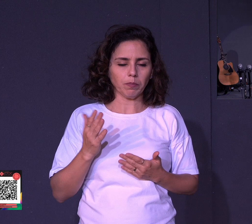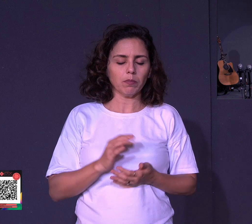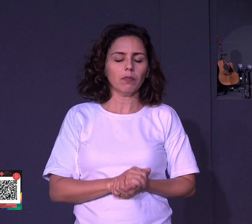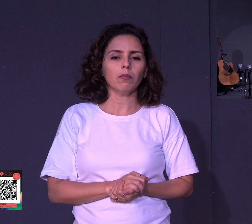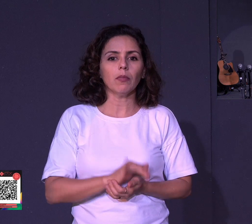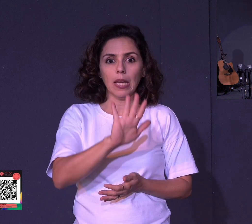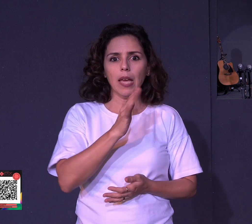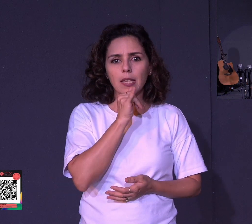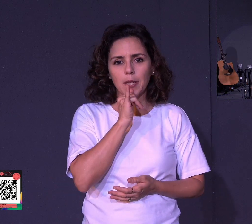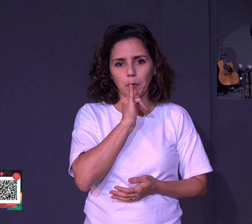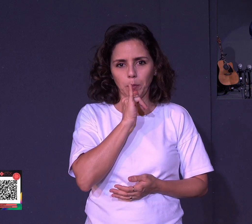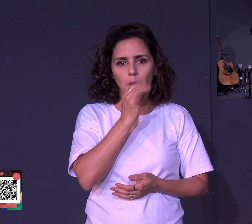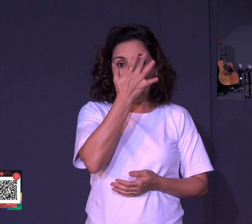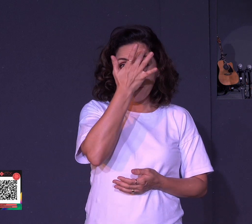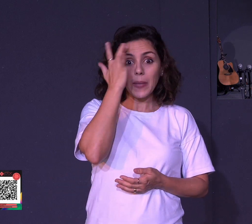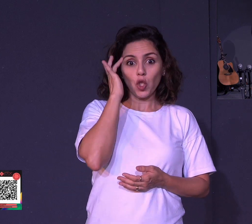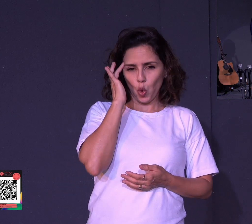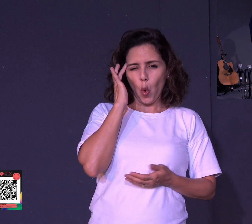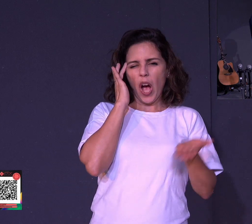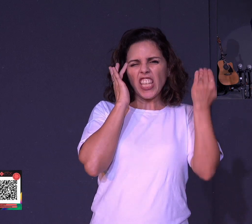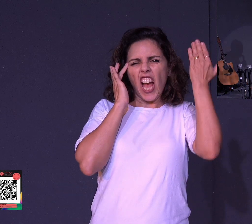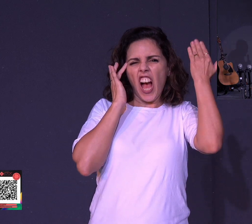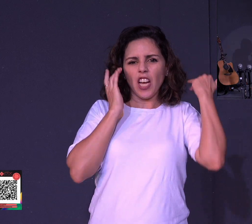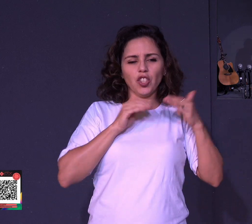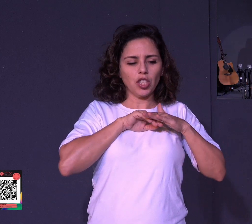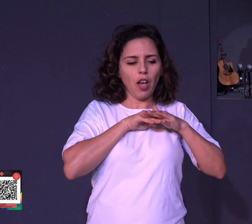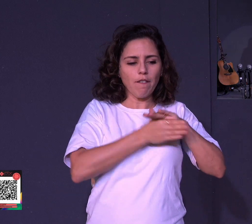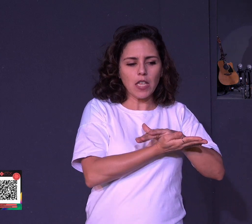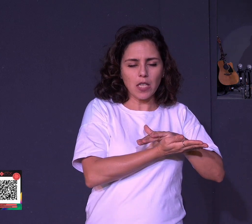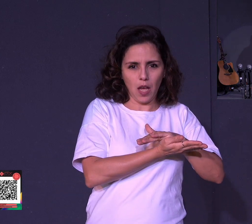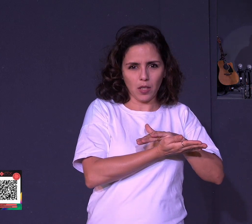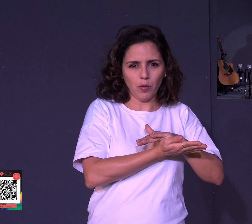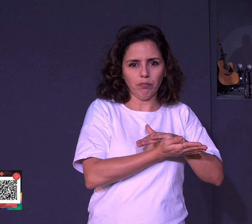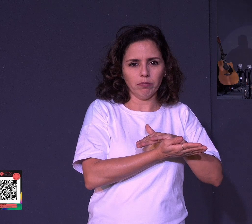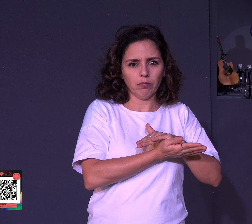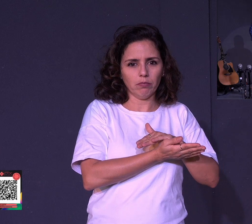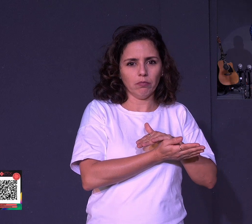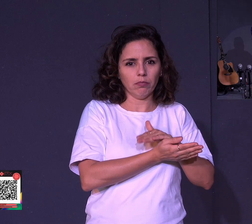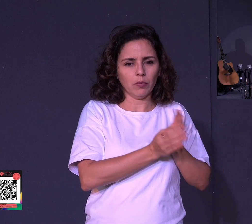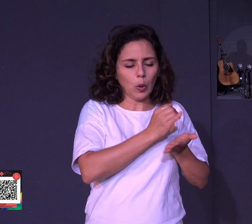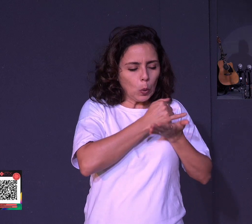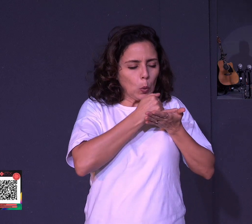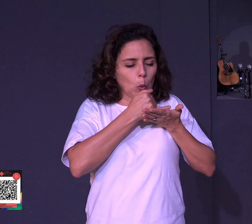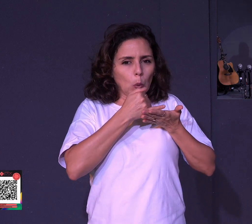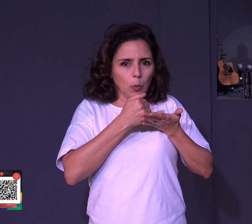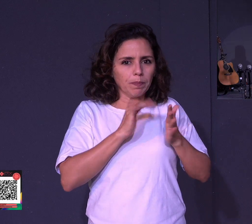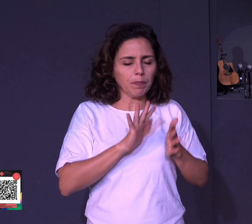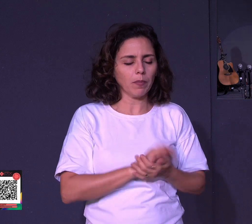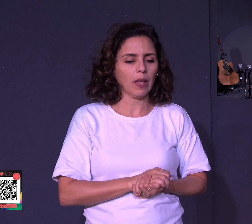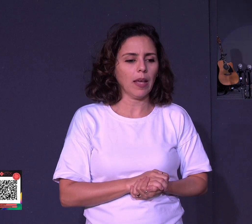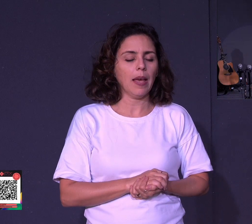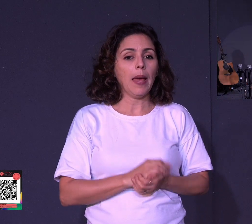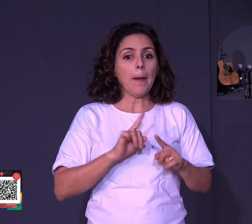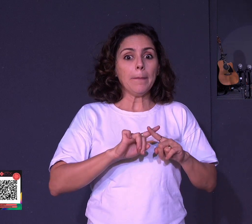usar uma droga, ele vê um celular de vacilo na casa. Se ele quiser ajuda, ele interrompe o